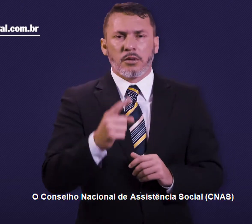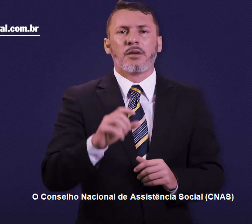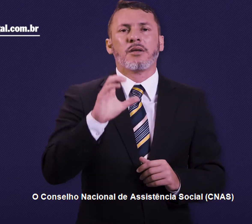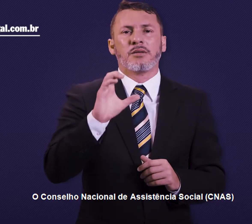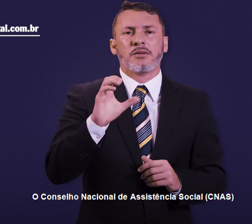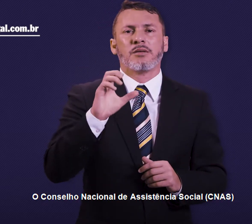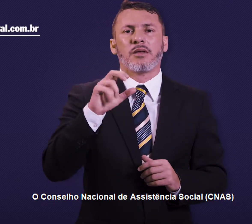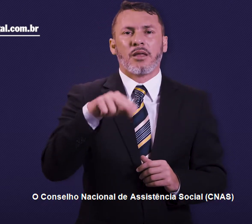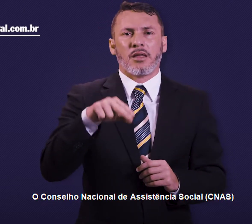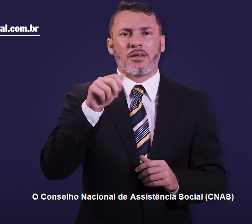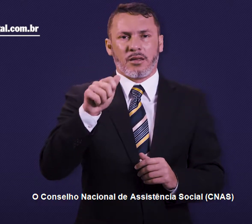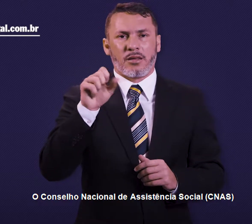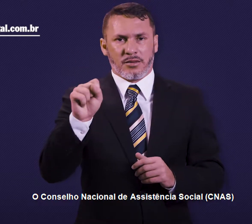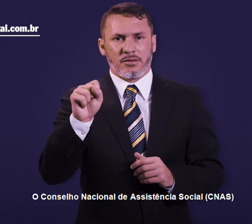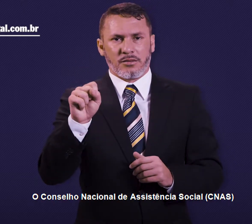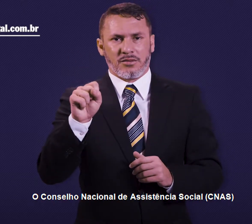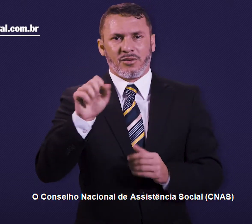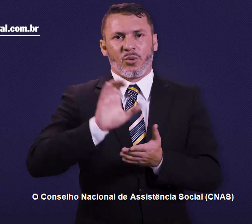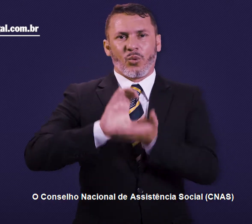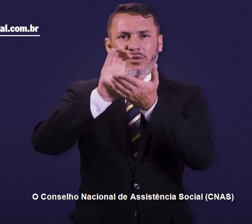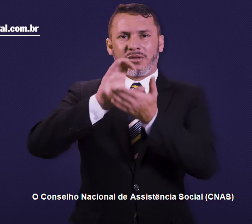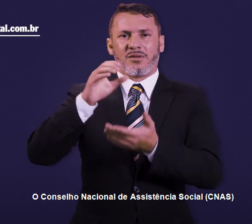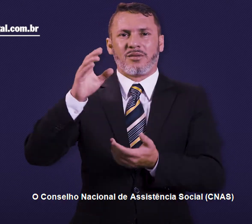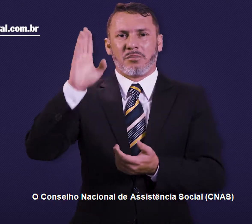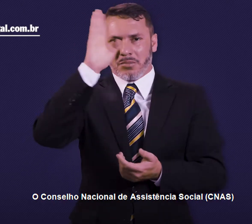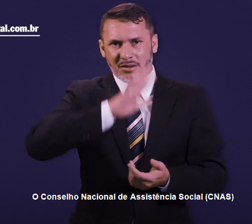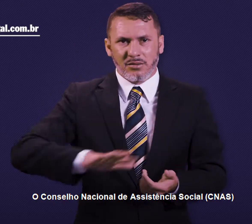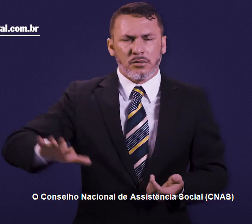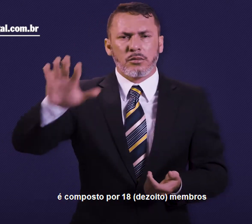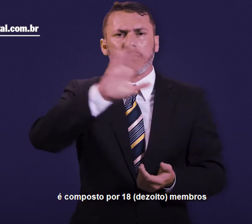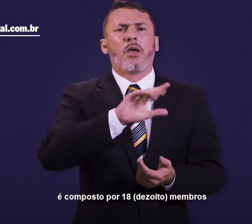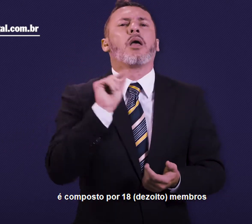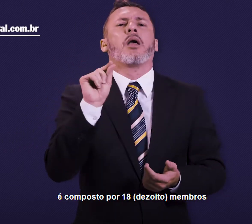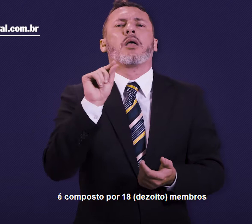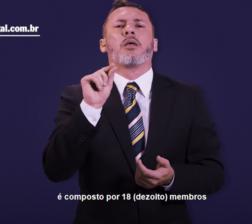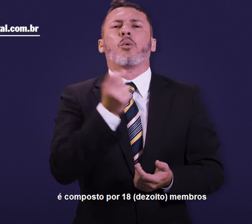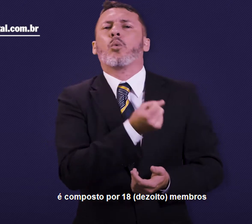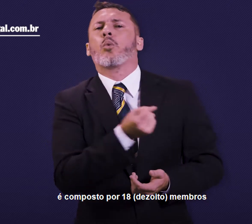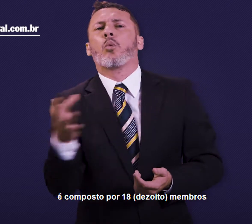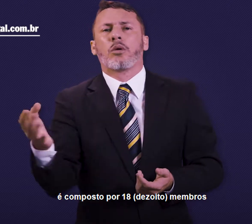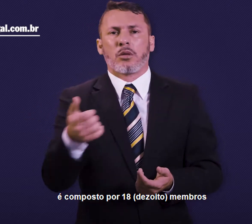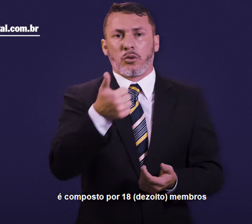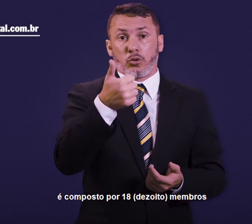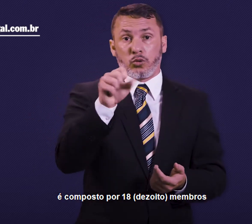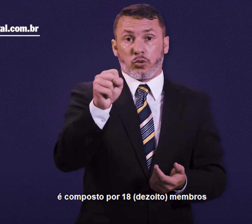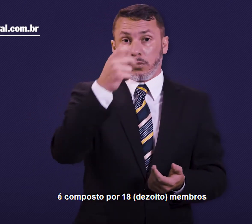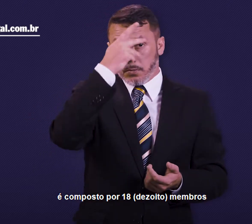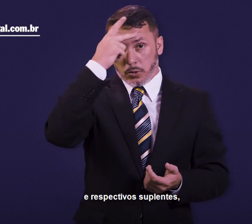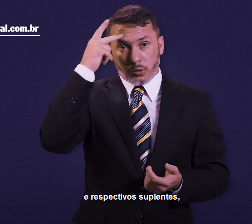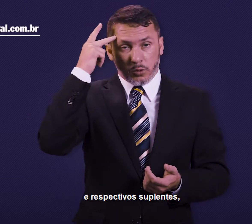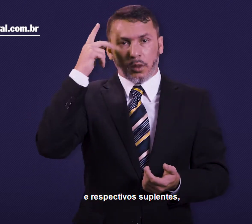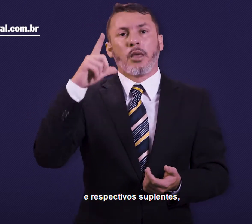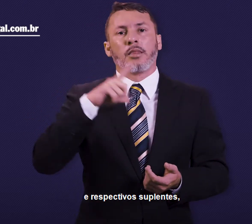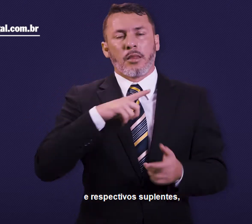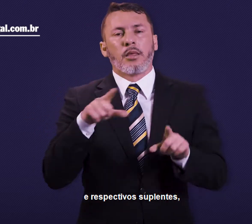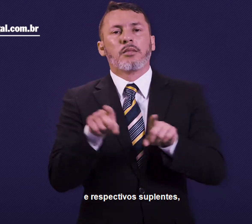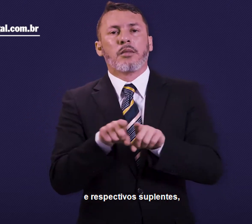Conselho Nacional de Assistência Social, CNAS, é composto por 18 membros e respectivos